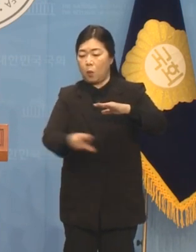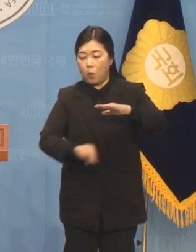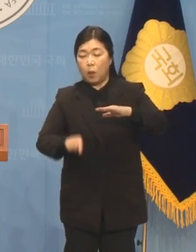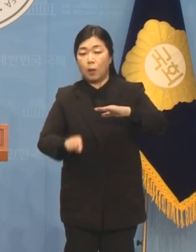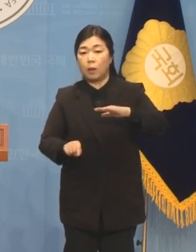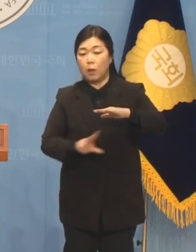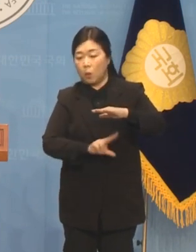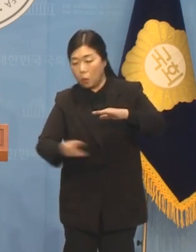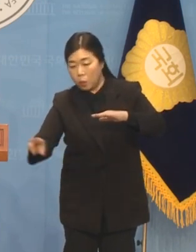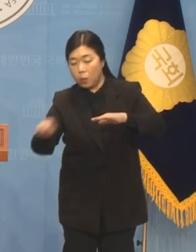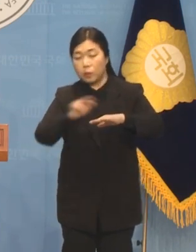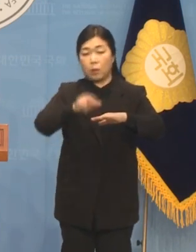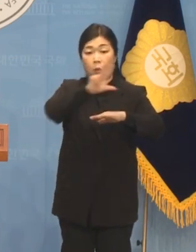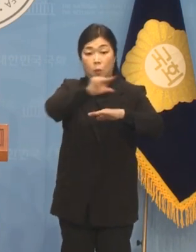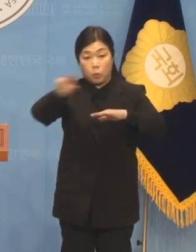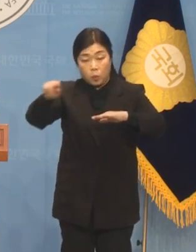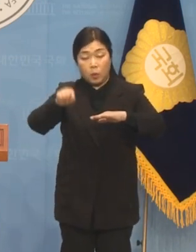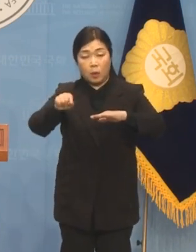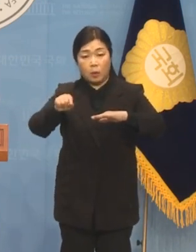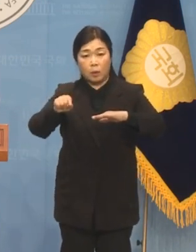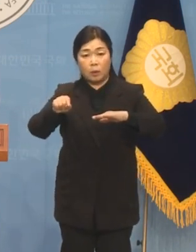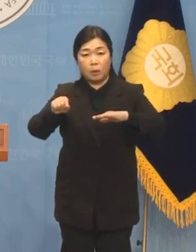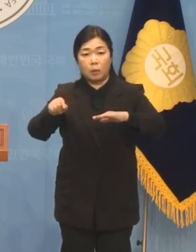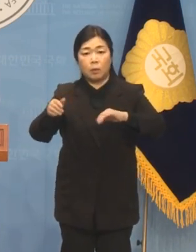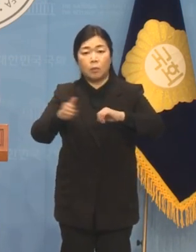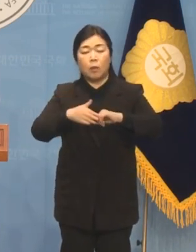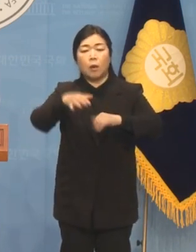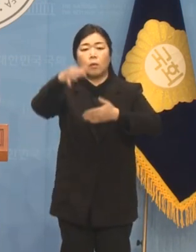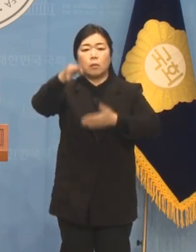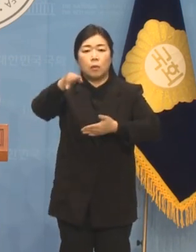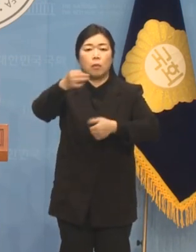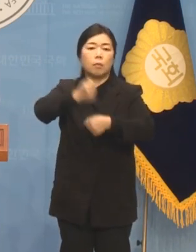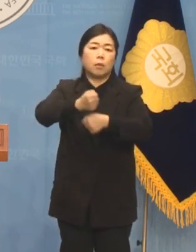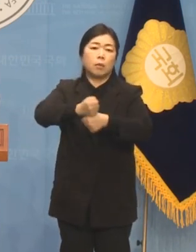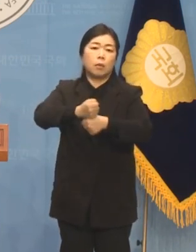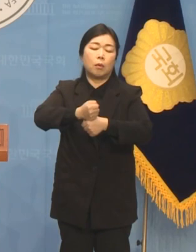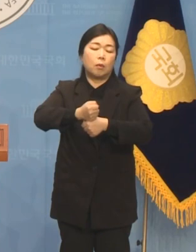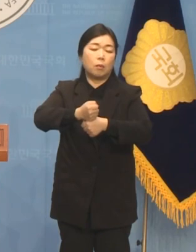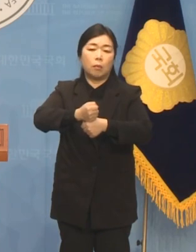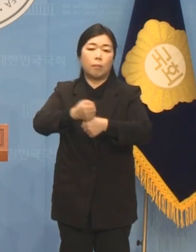때문에 사업 예산 대부분을 재정으로 메워야 한다.